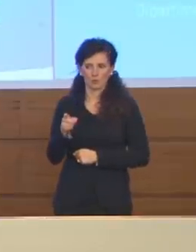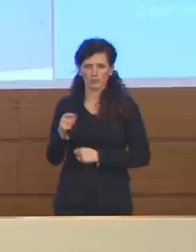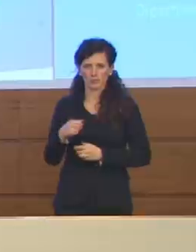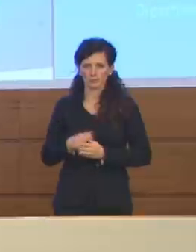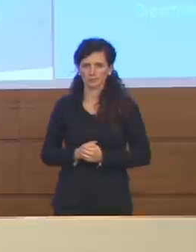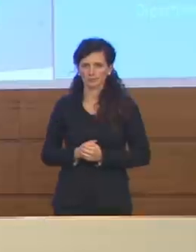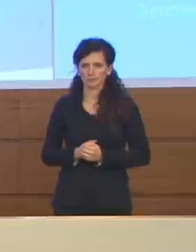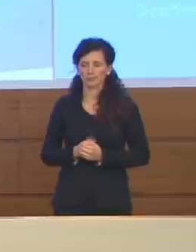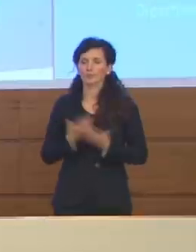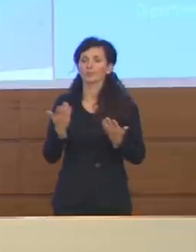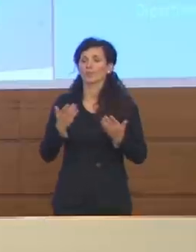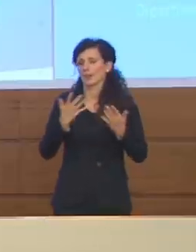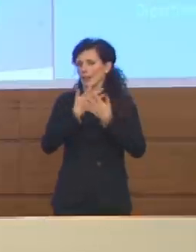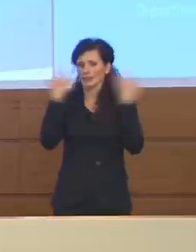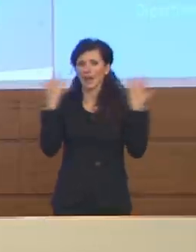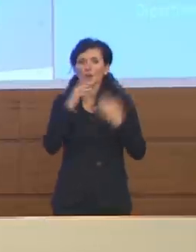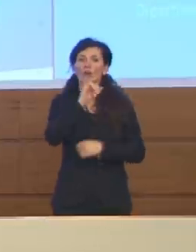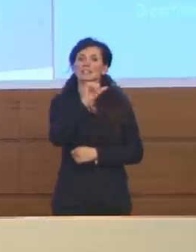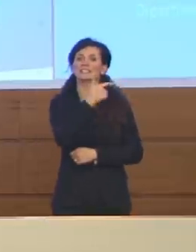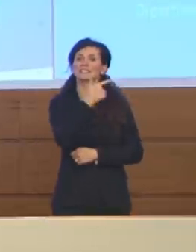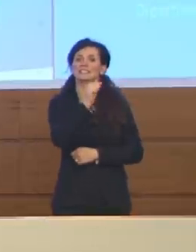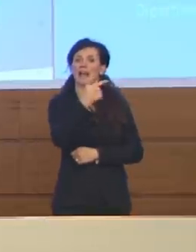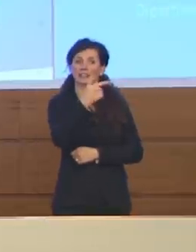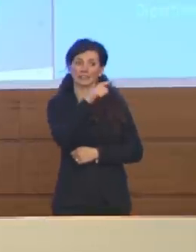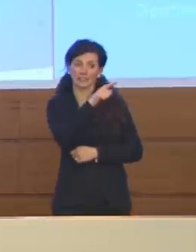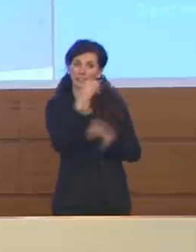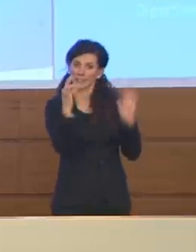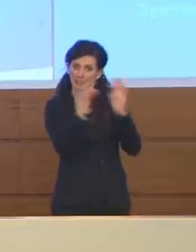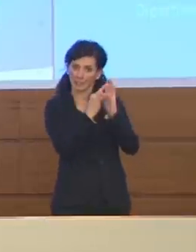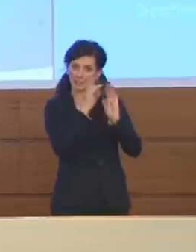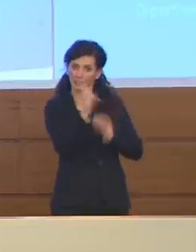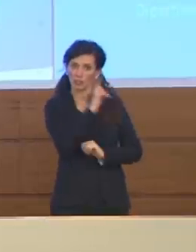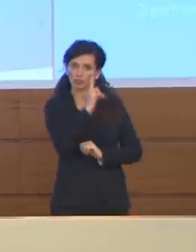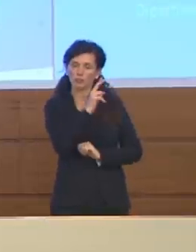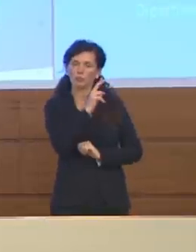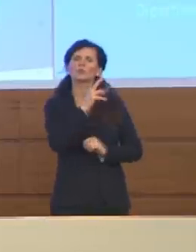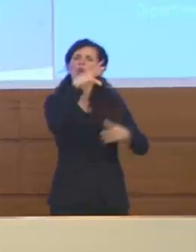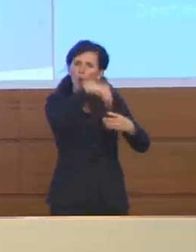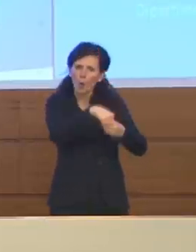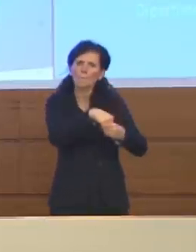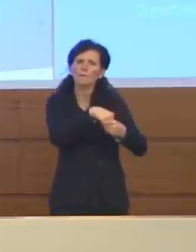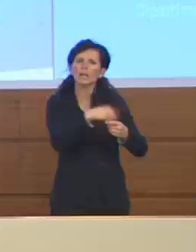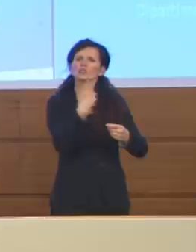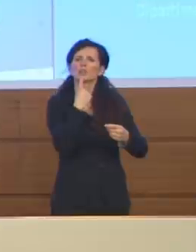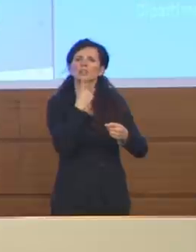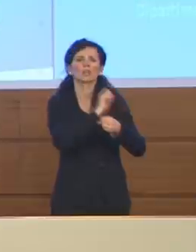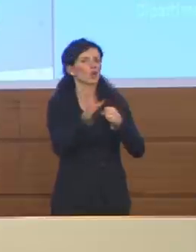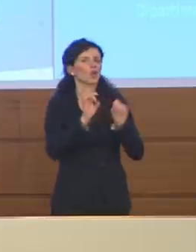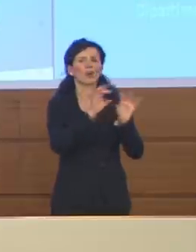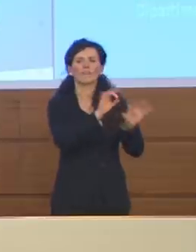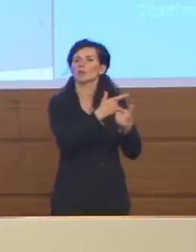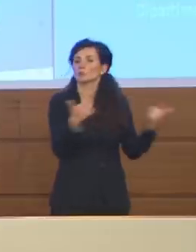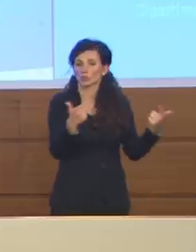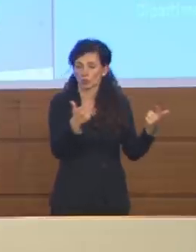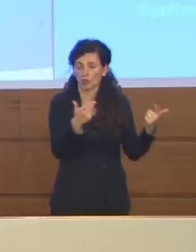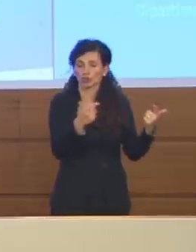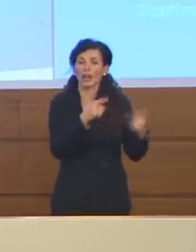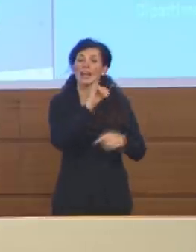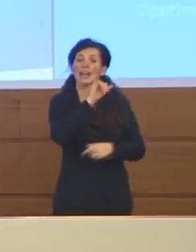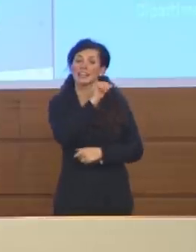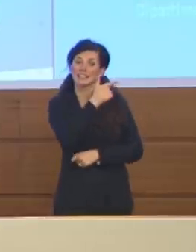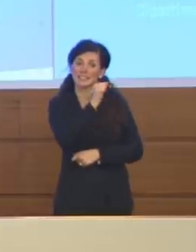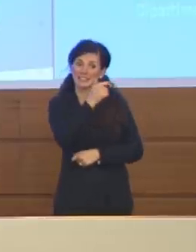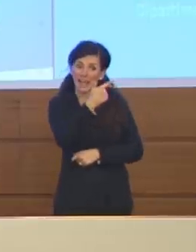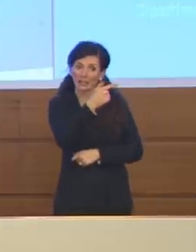dato dell'istat ci sono anche deceduti che non sono positivi quindi il dato dell'istat comprende il